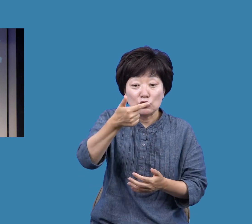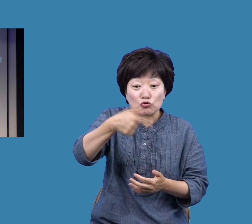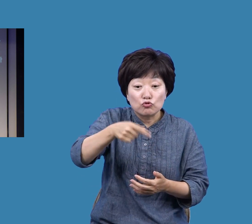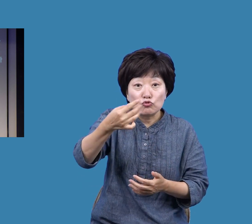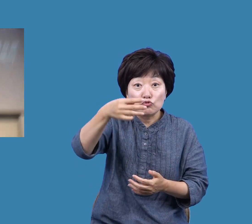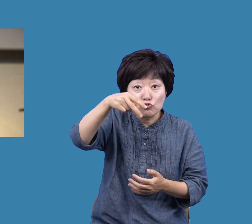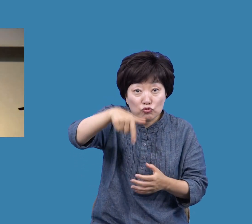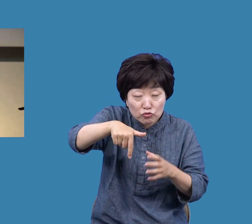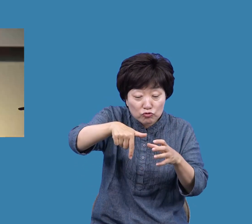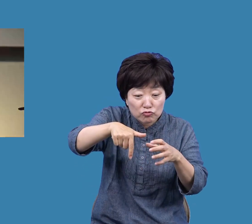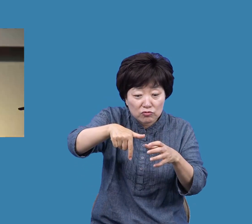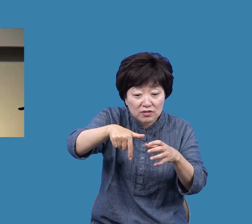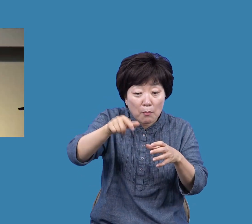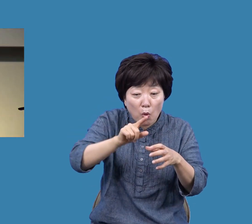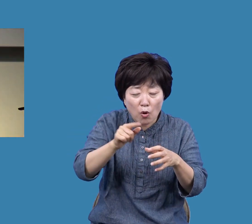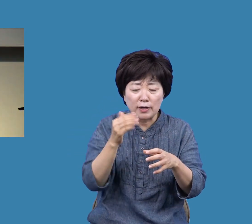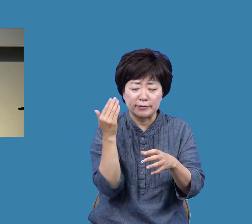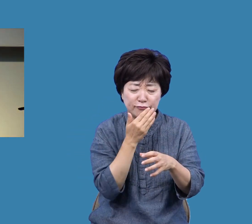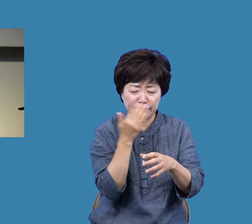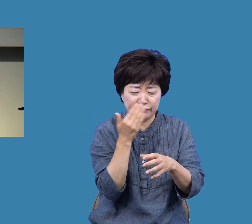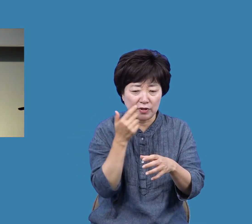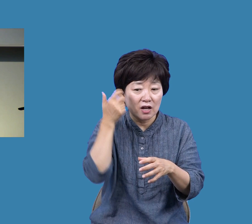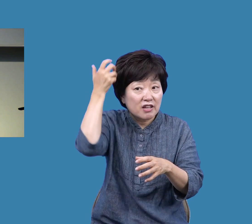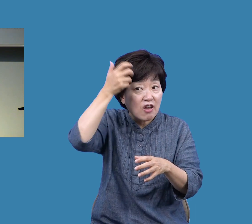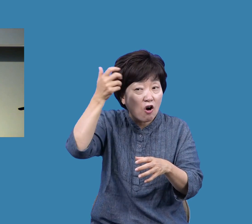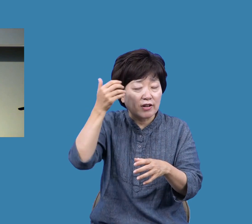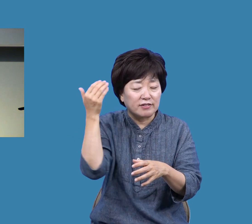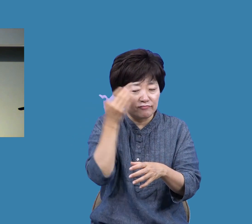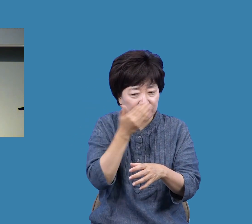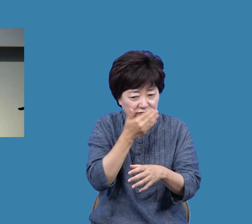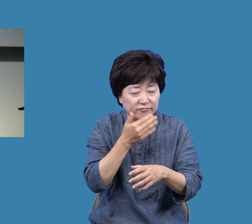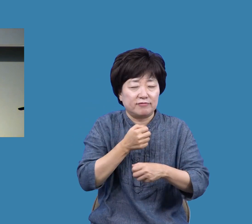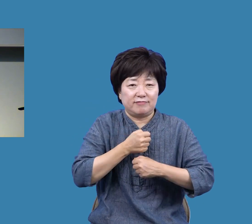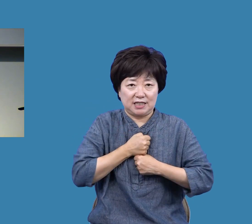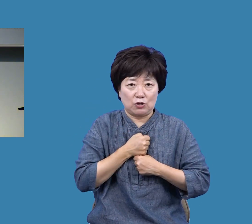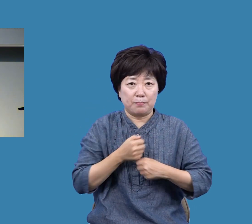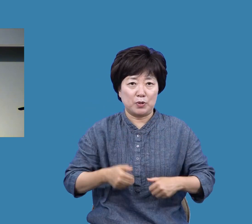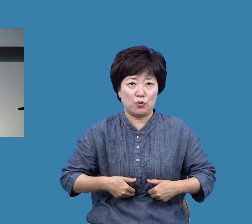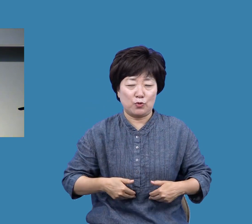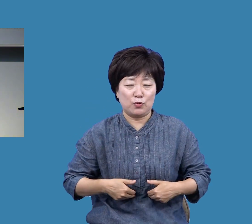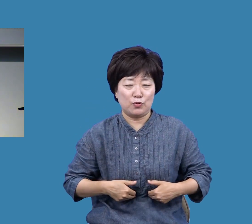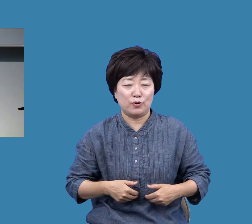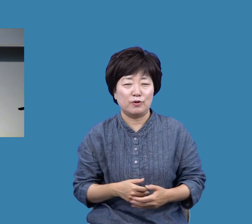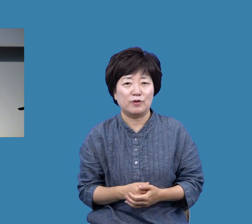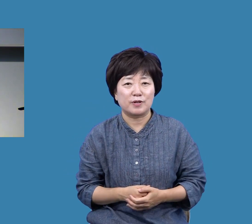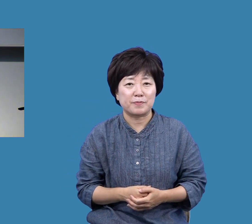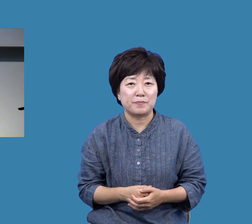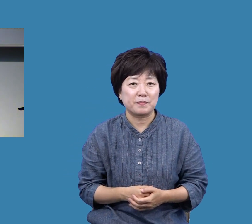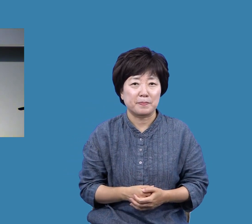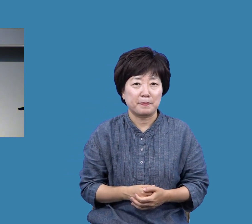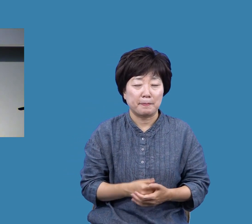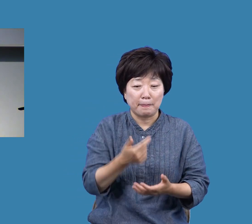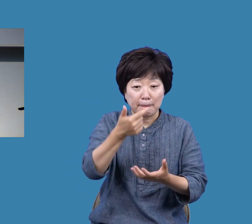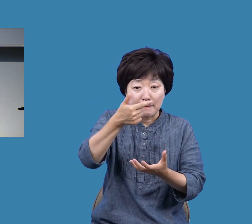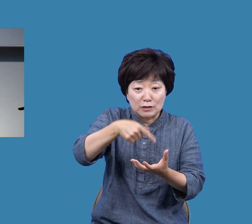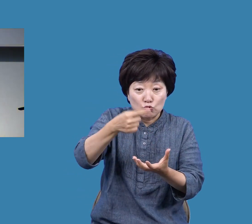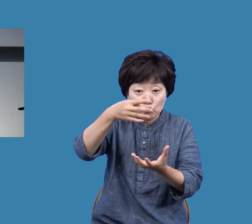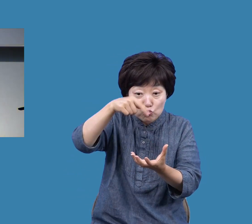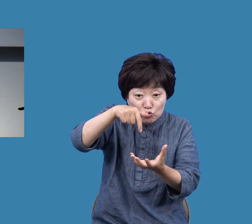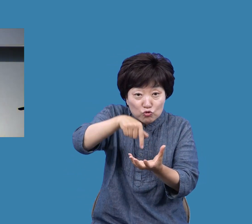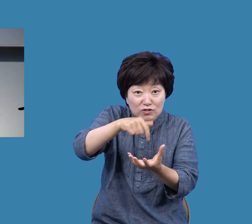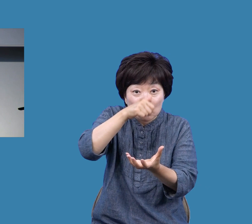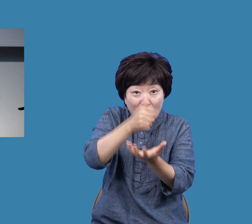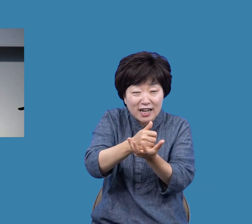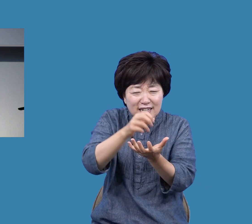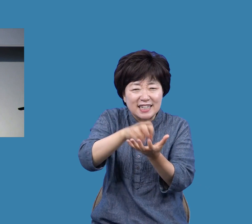영적인 순수함을 유지해야 돼요. 영적인 순수함을 유지해야 되는데 그 누룩을 제거하라는 거예요.